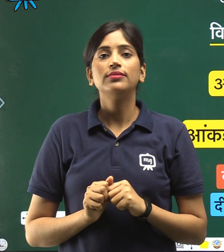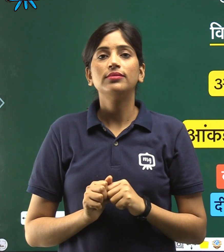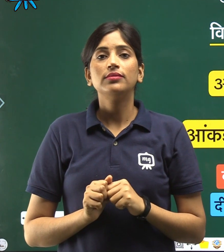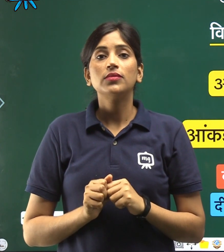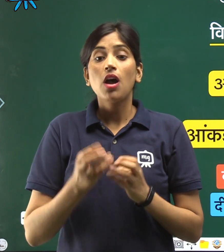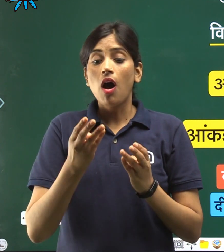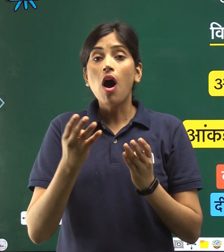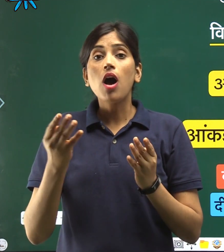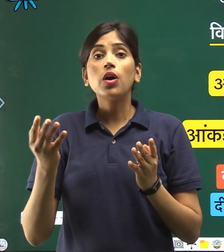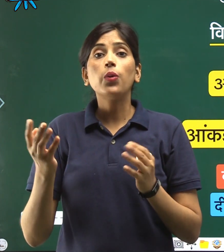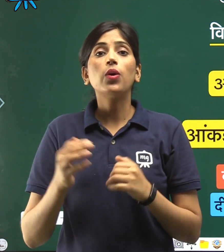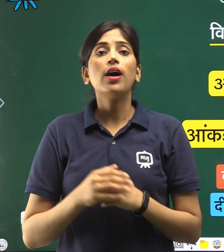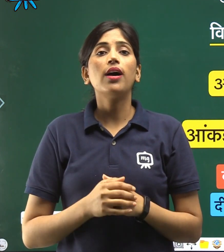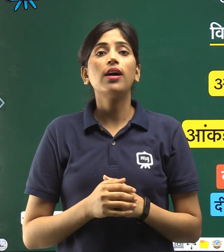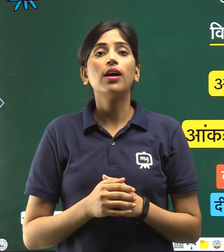आंकड़ों का